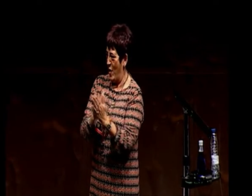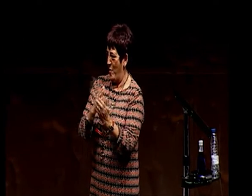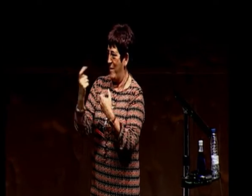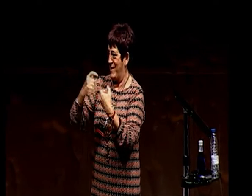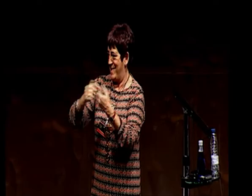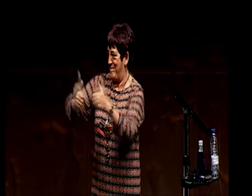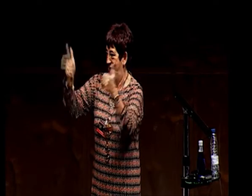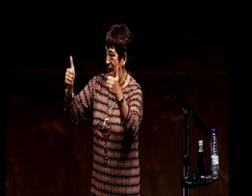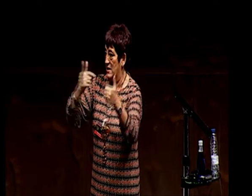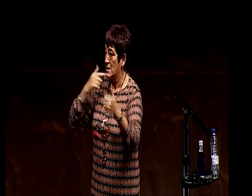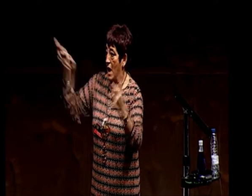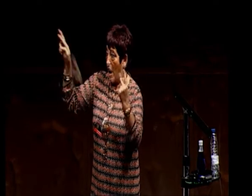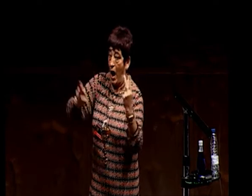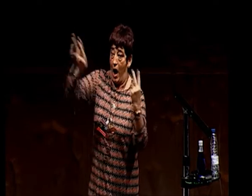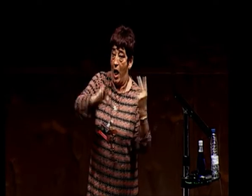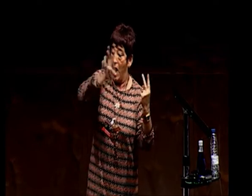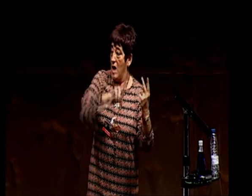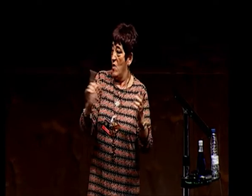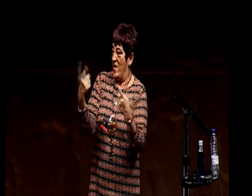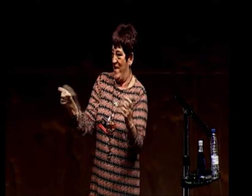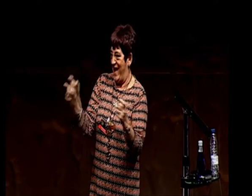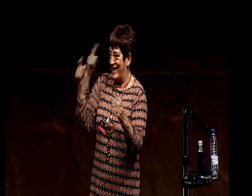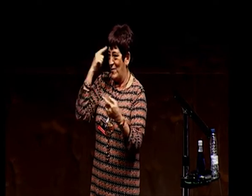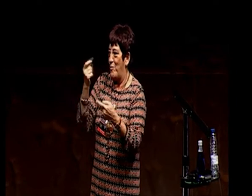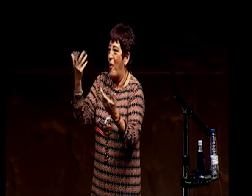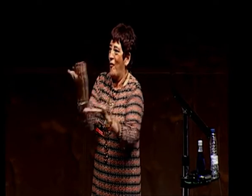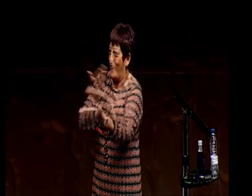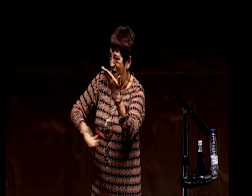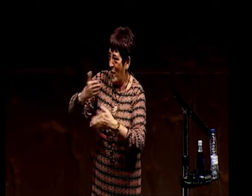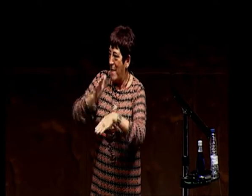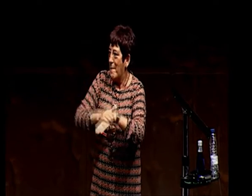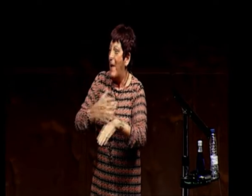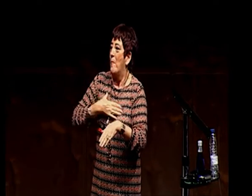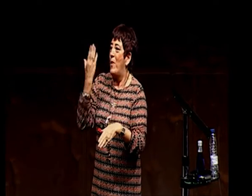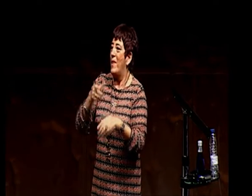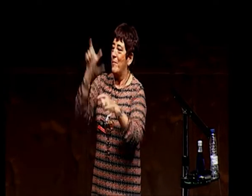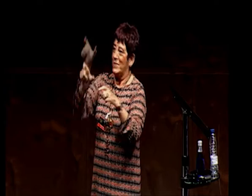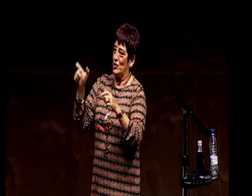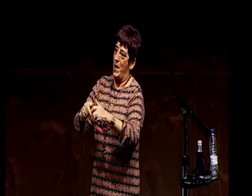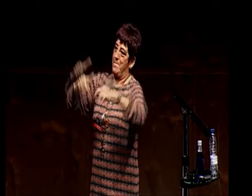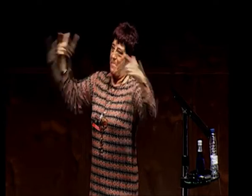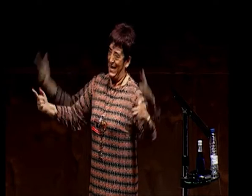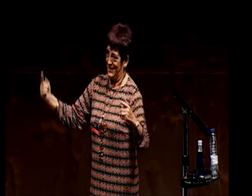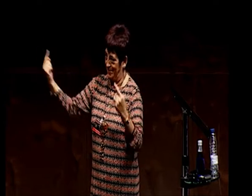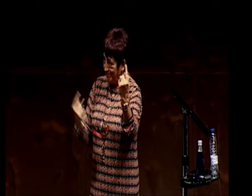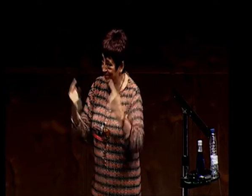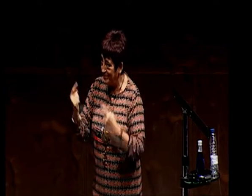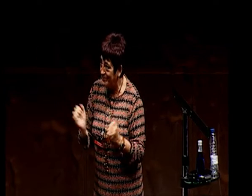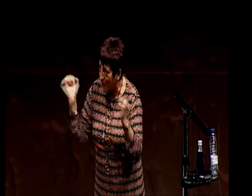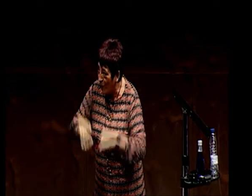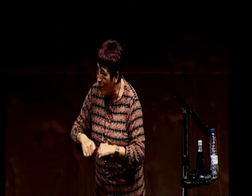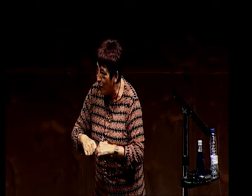y si en ese momento no le surge la pregunta o Si vemos que la nuestra era parecida a la que ha hecho el compañero de